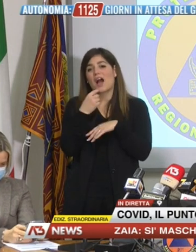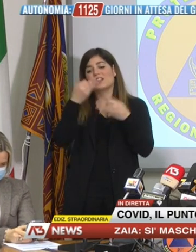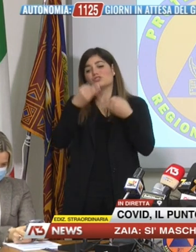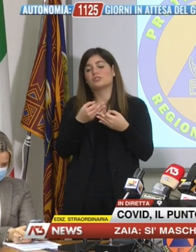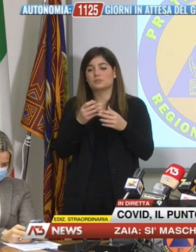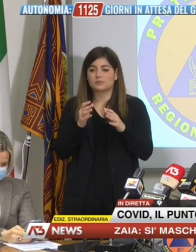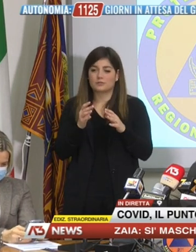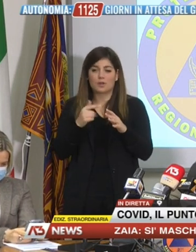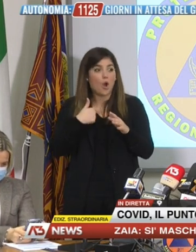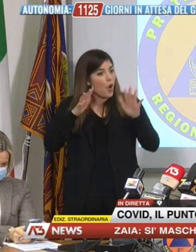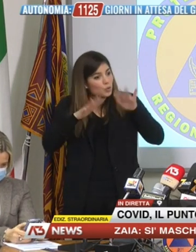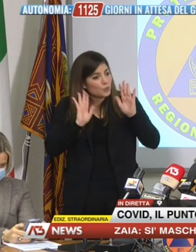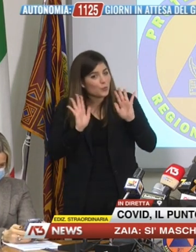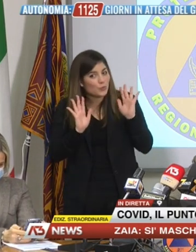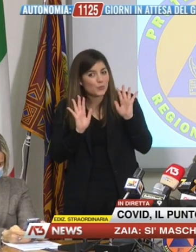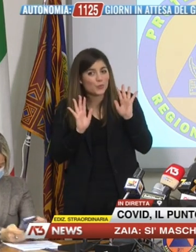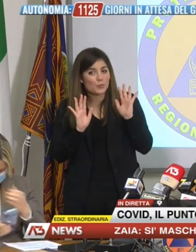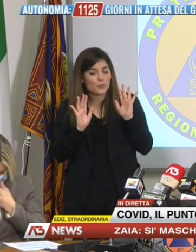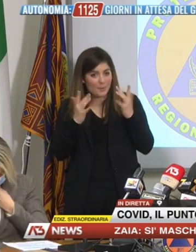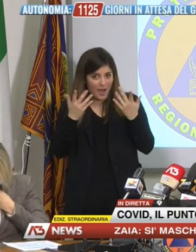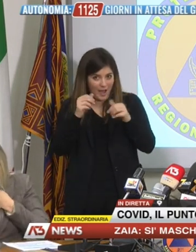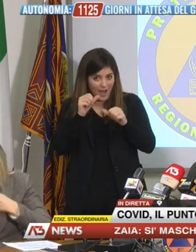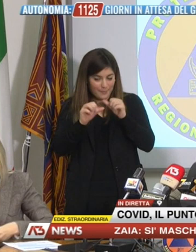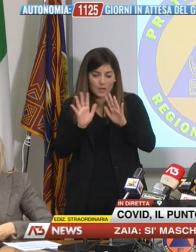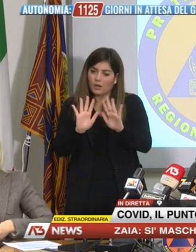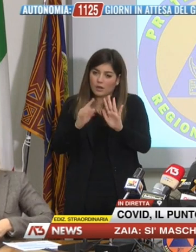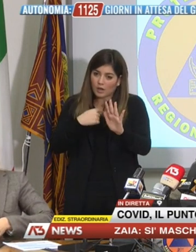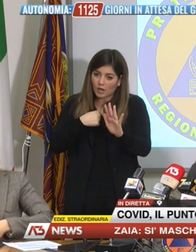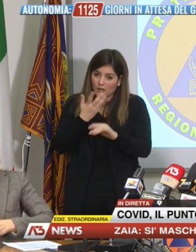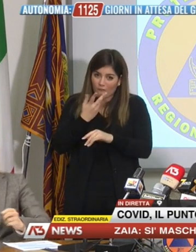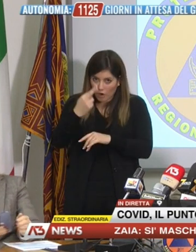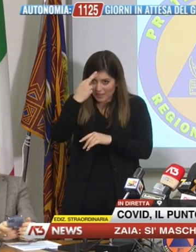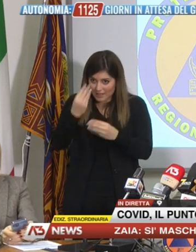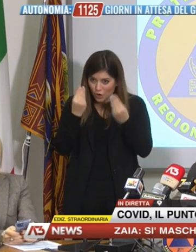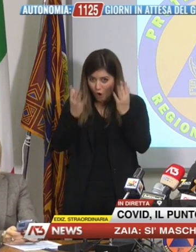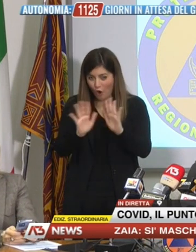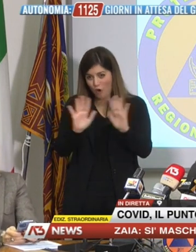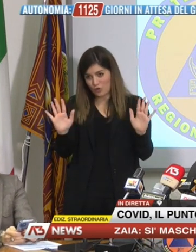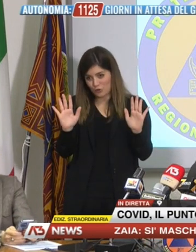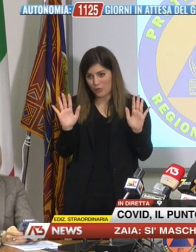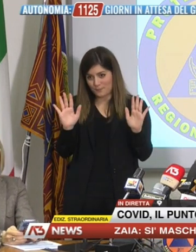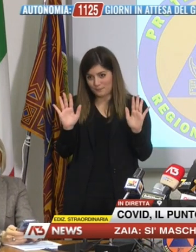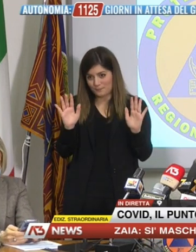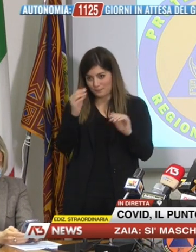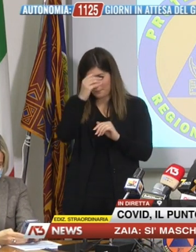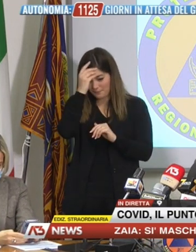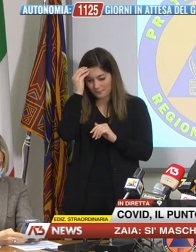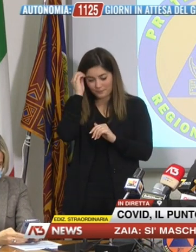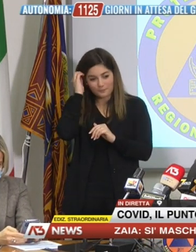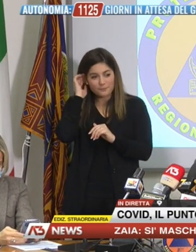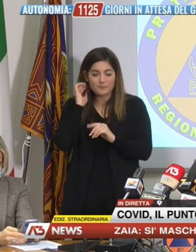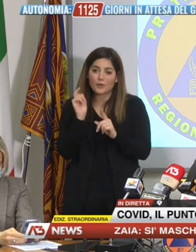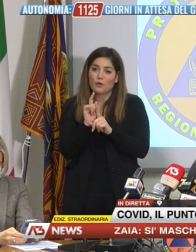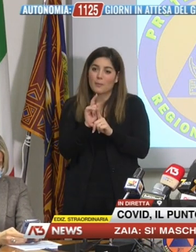così. No, ma io vorrei ricordarlo però, ma non ai prof che